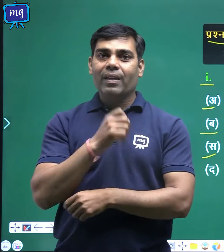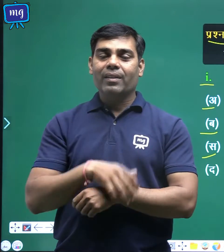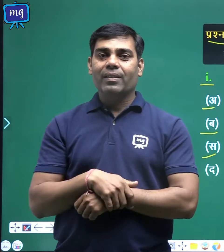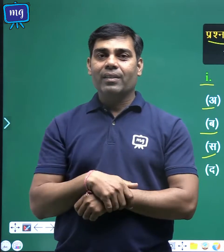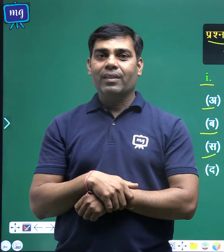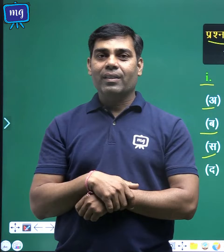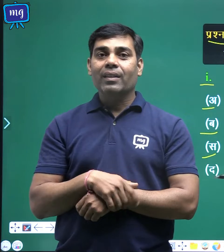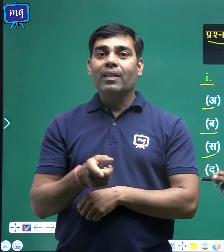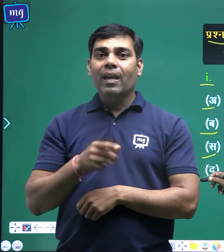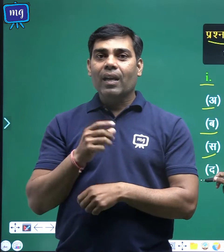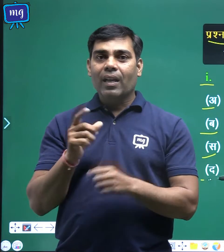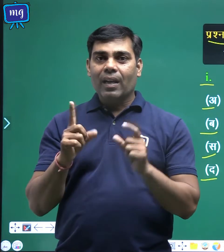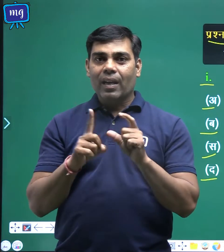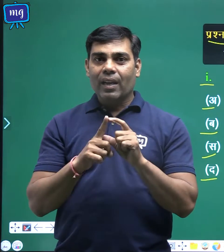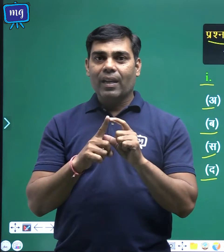यद,